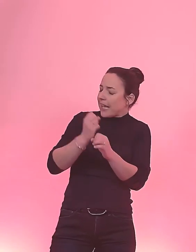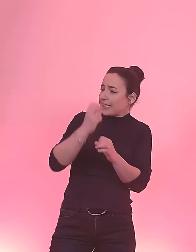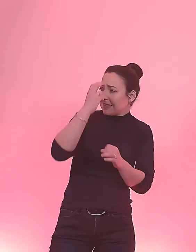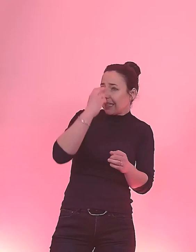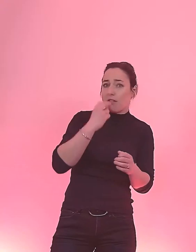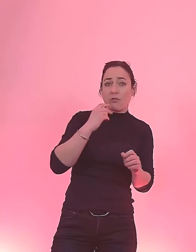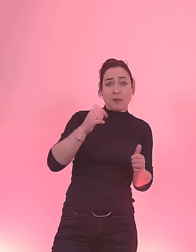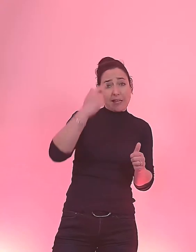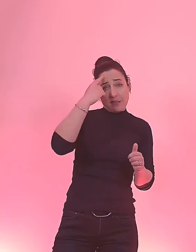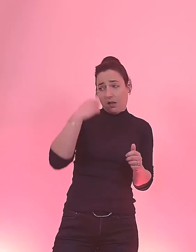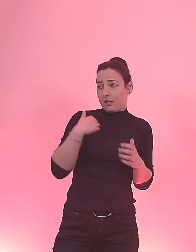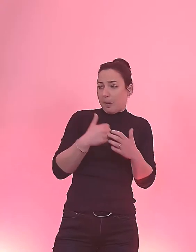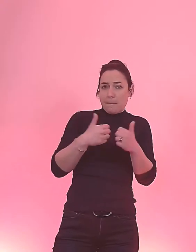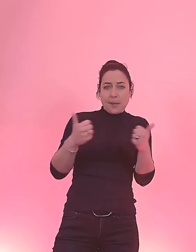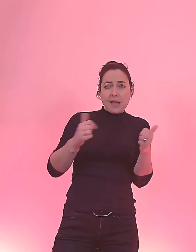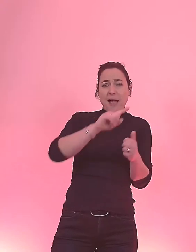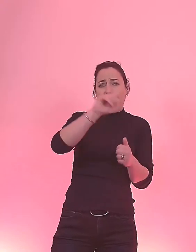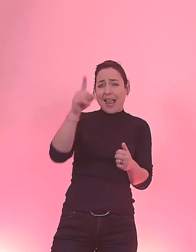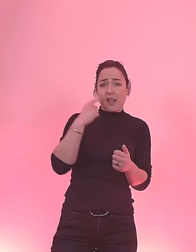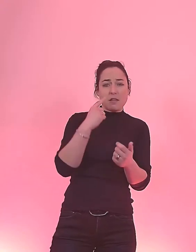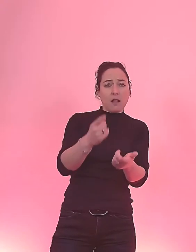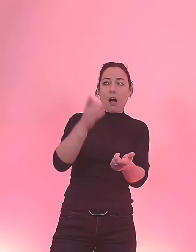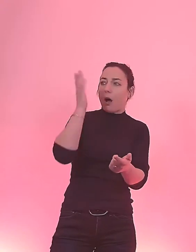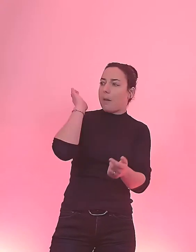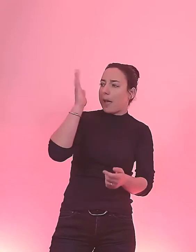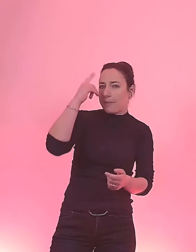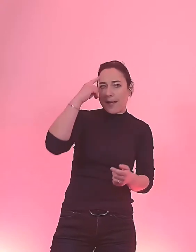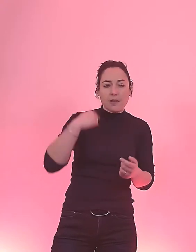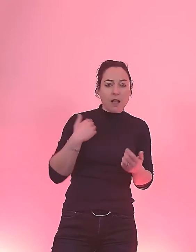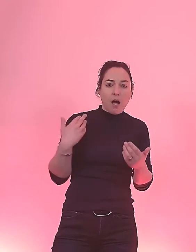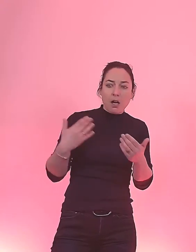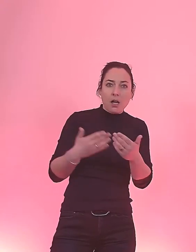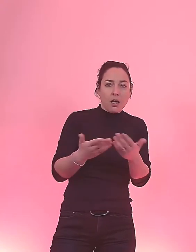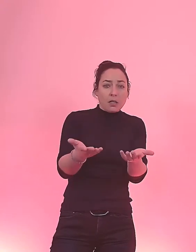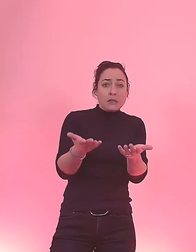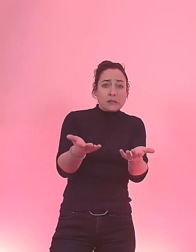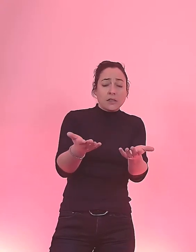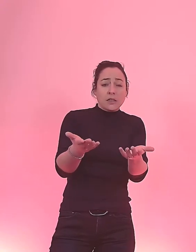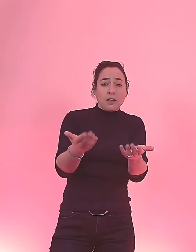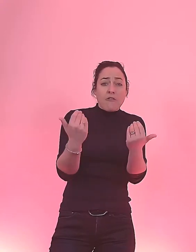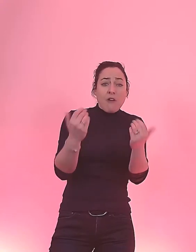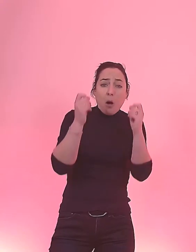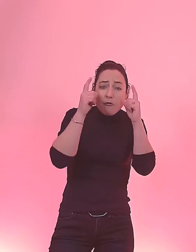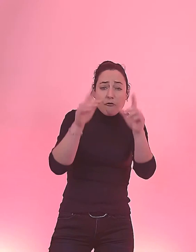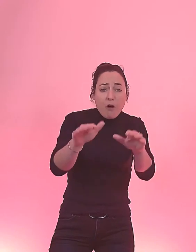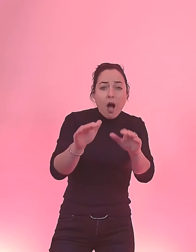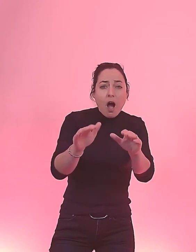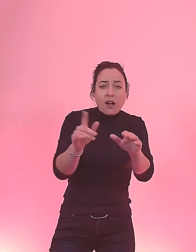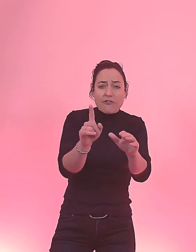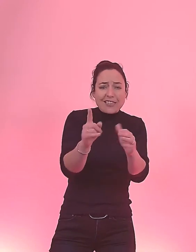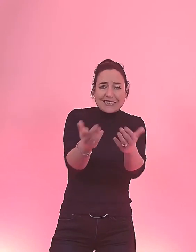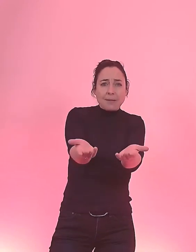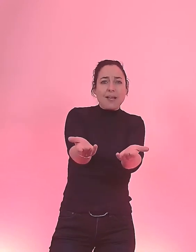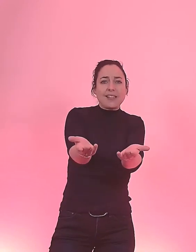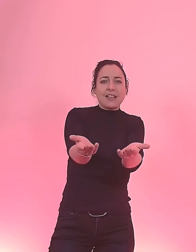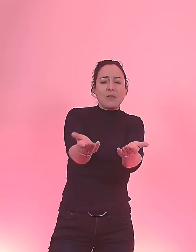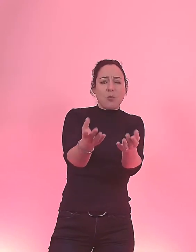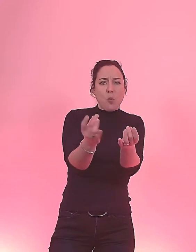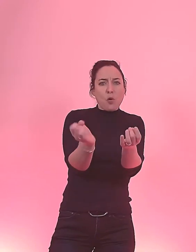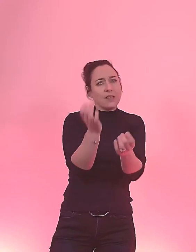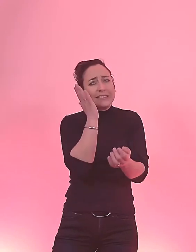in begin dacht ik nou prima hart hele dag gepreekt maar opgeven en dacht ik echt van man waar moet je niet wakker wat is er met hem aan de hand ook een